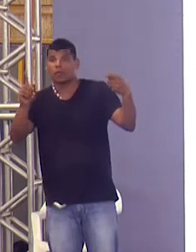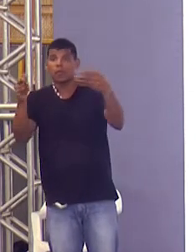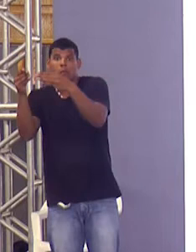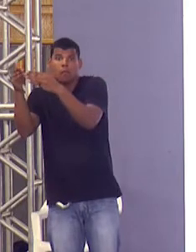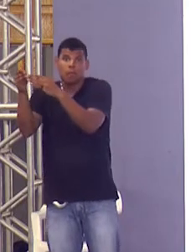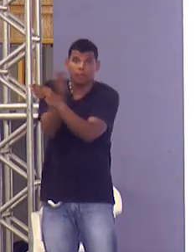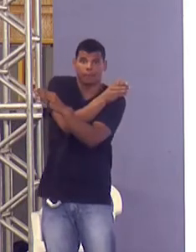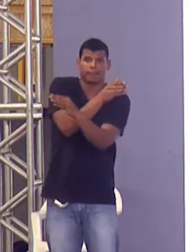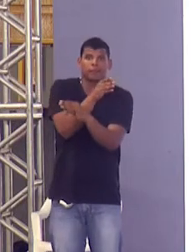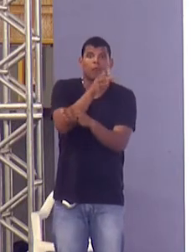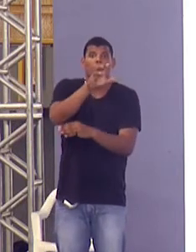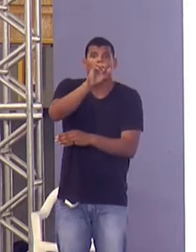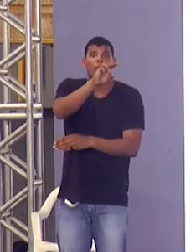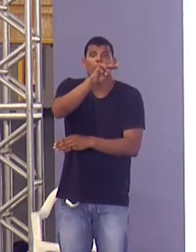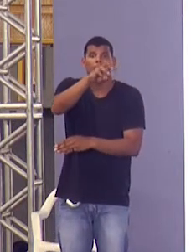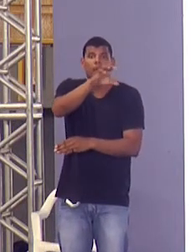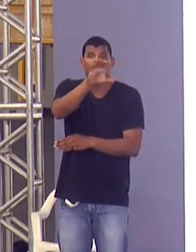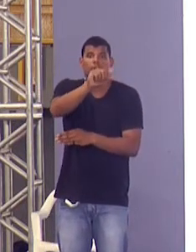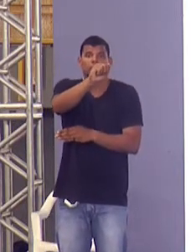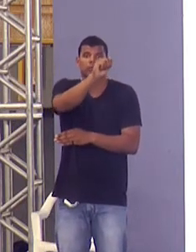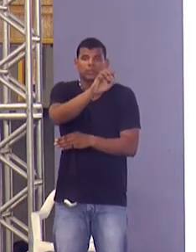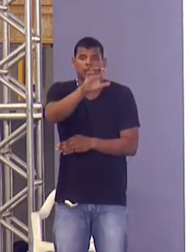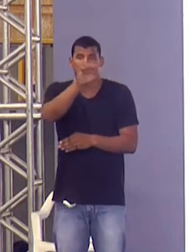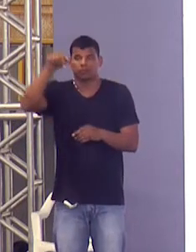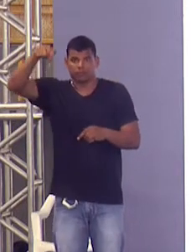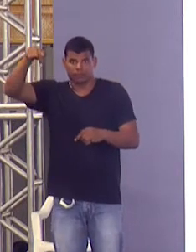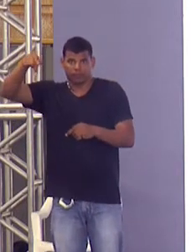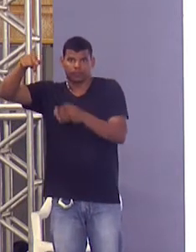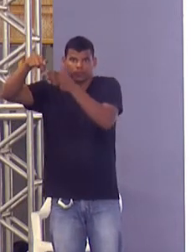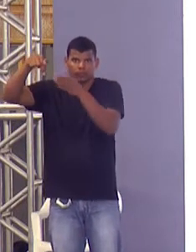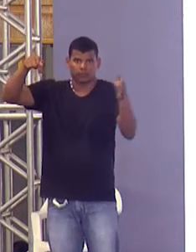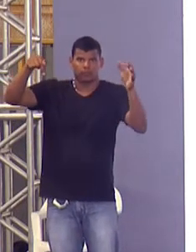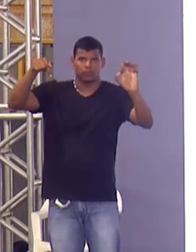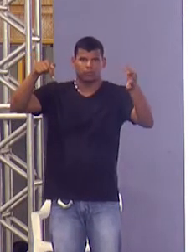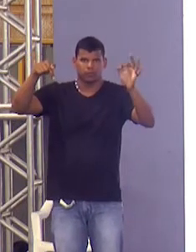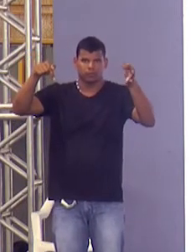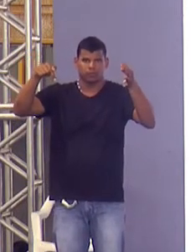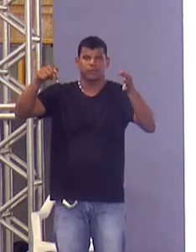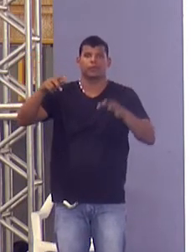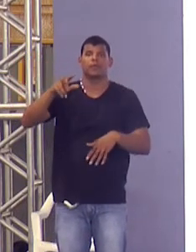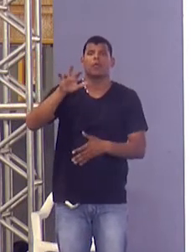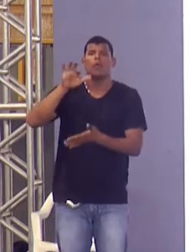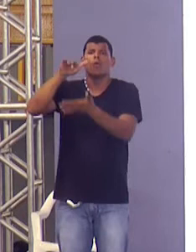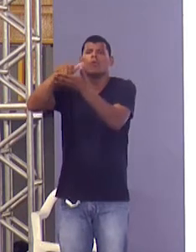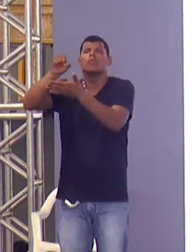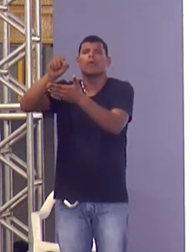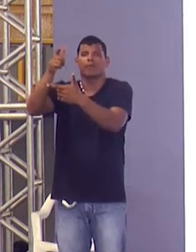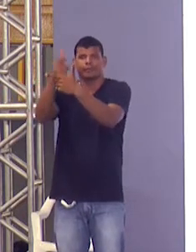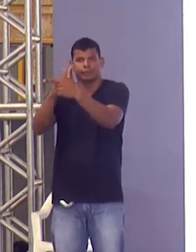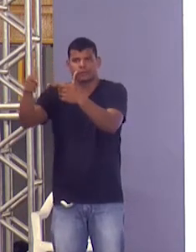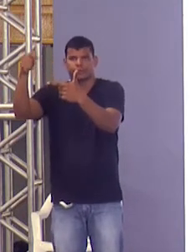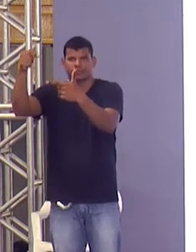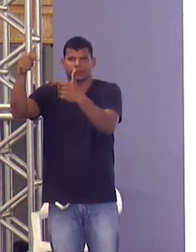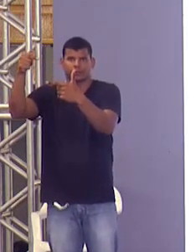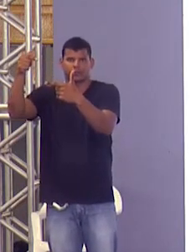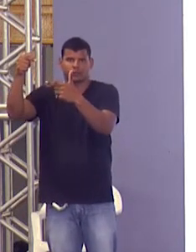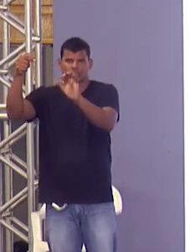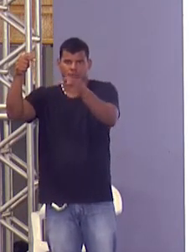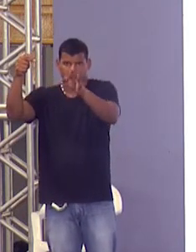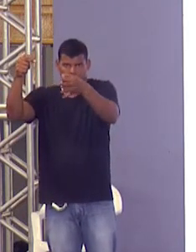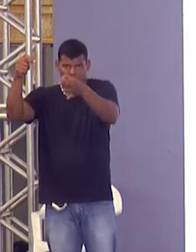última operação que foi feita? Dividiu por 7, não foi? Então você vai fazer o